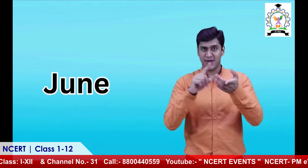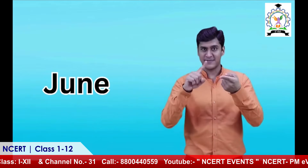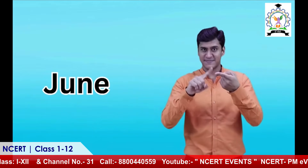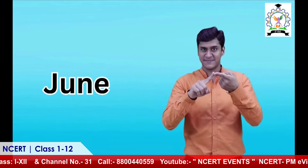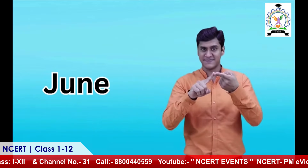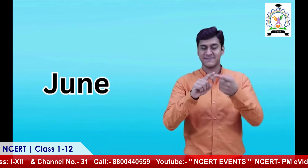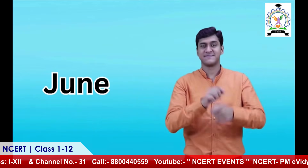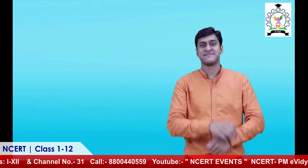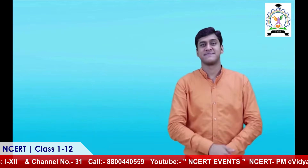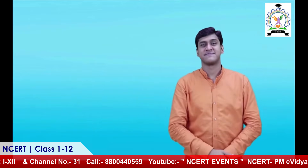जून,